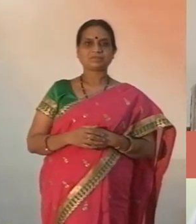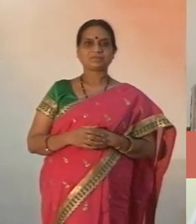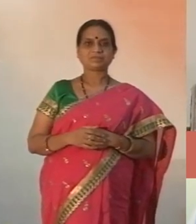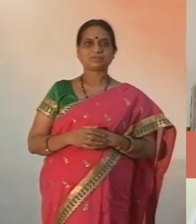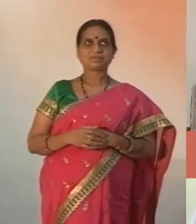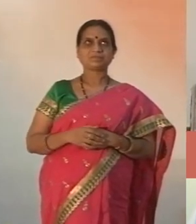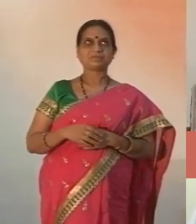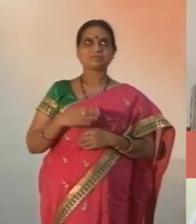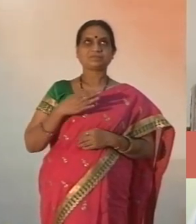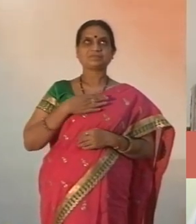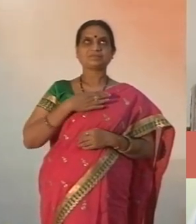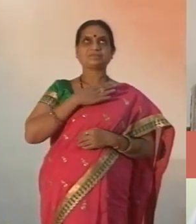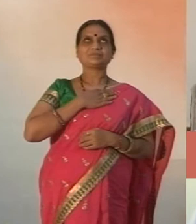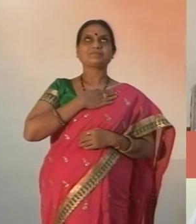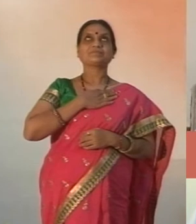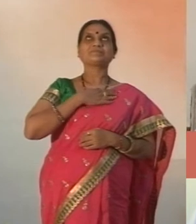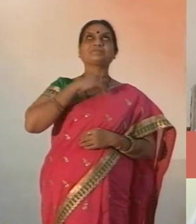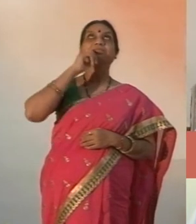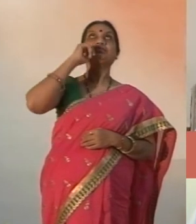मेरे पिता